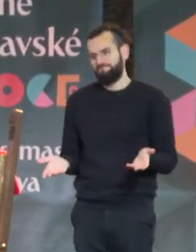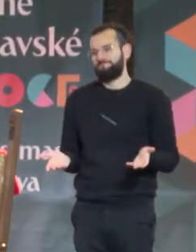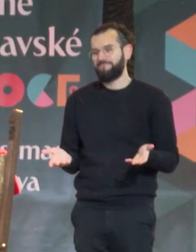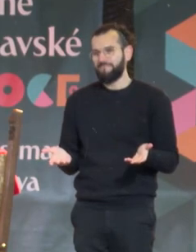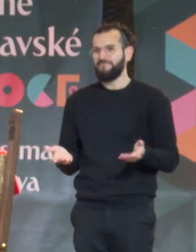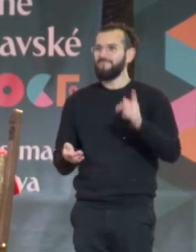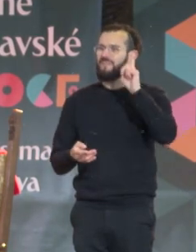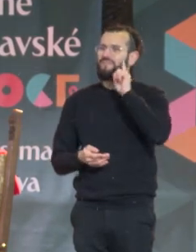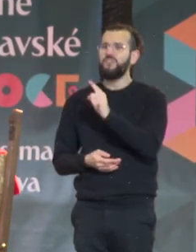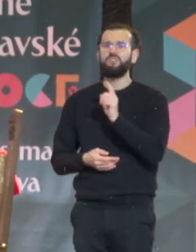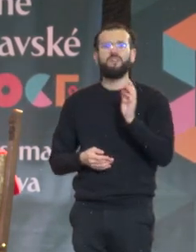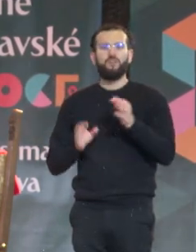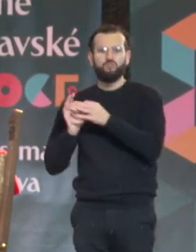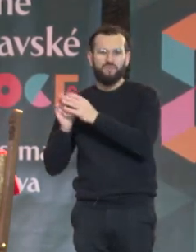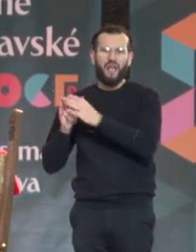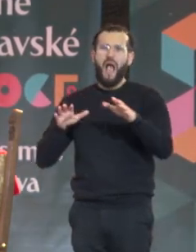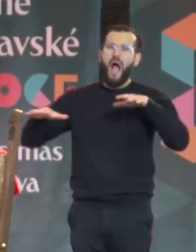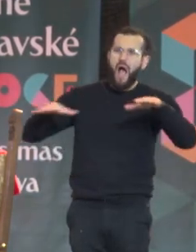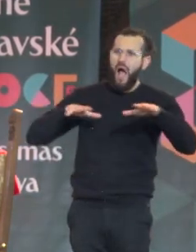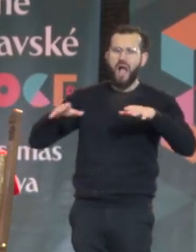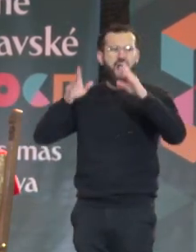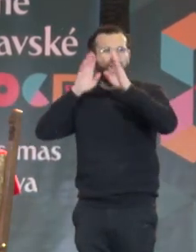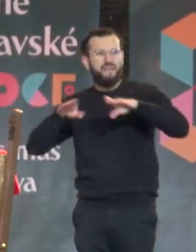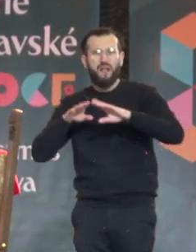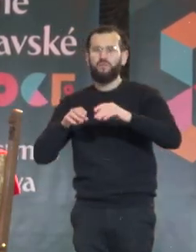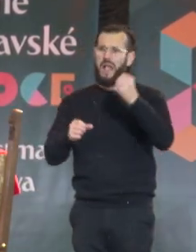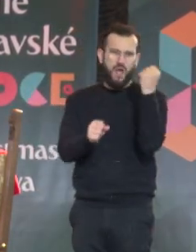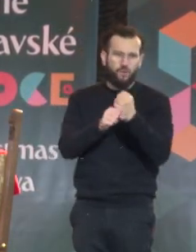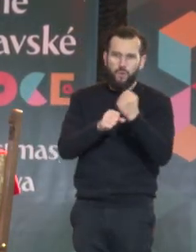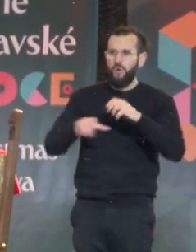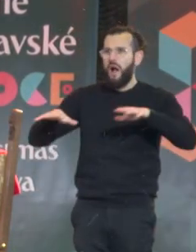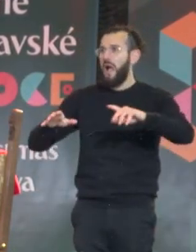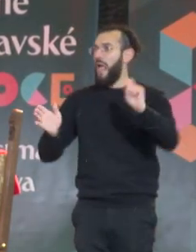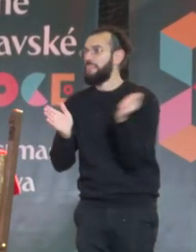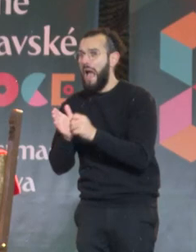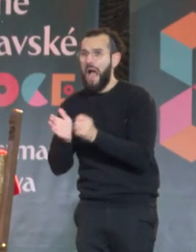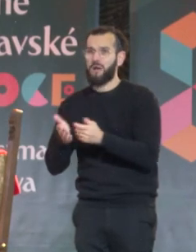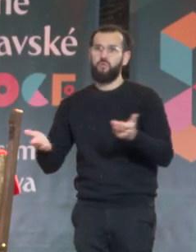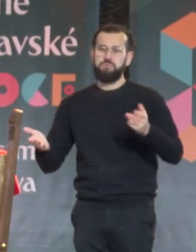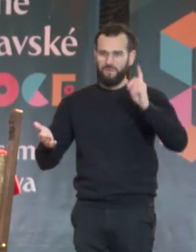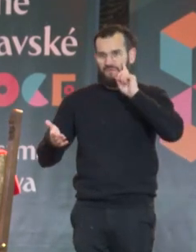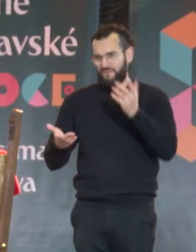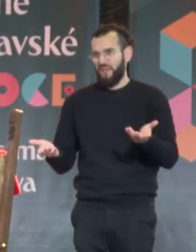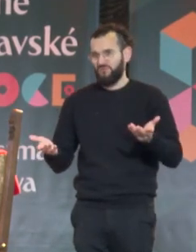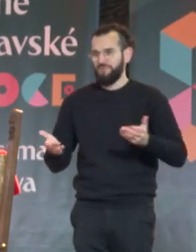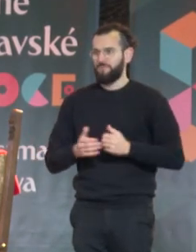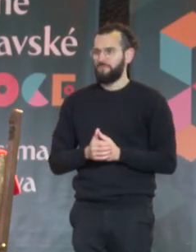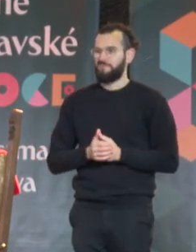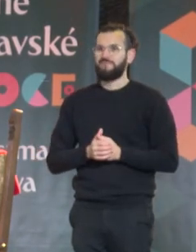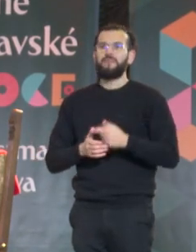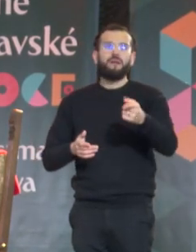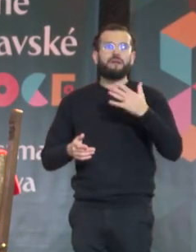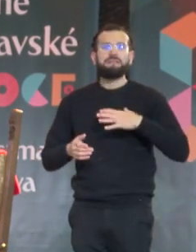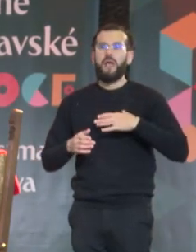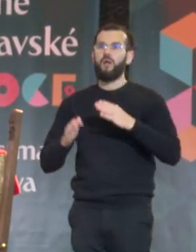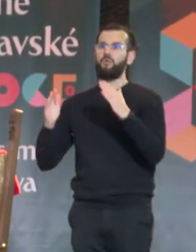lebo každý vlastne počas toho zhonu vianočného, či už v práci, alebo s nákupmi, keď človek príde, tak si chce